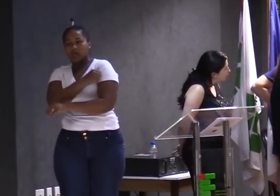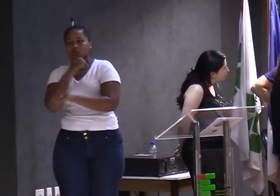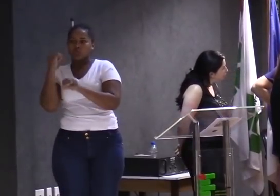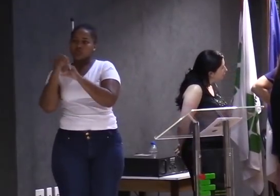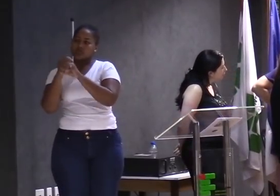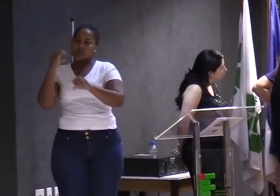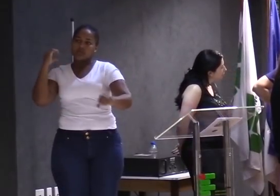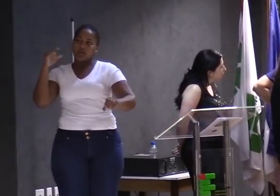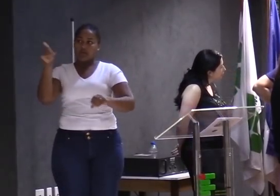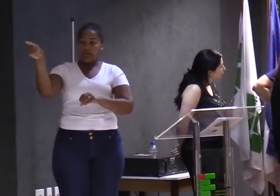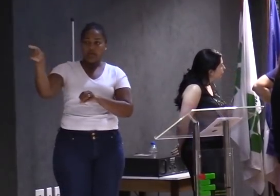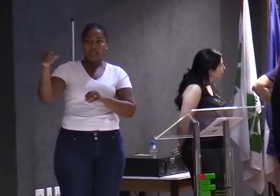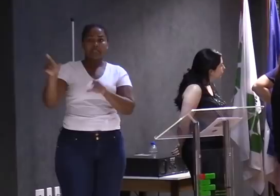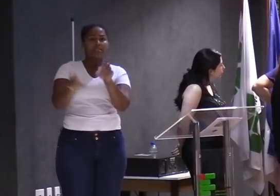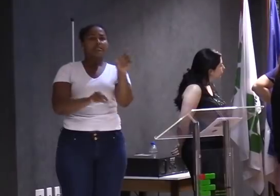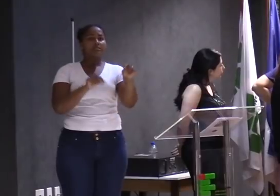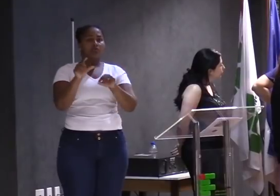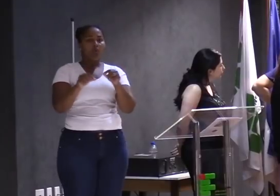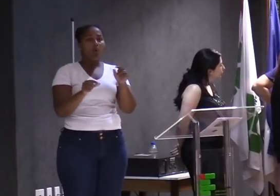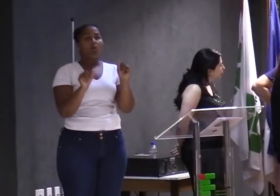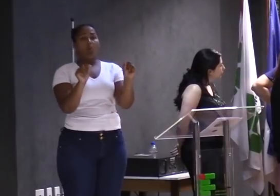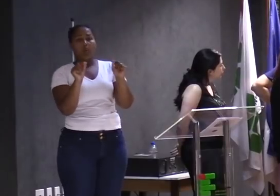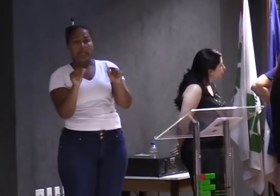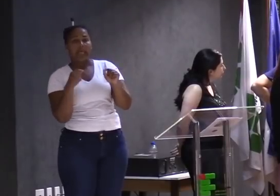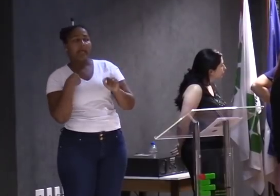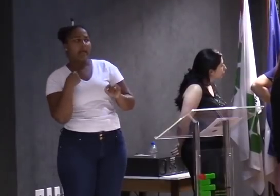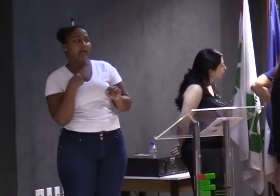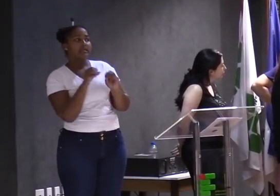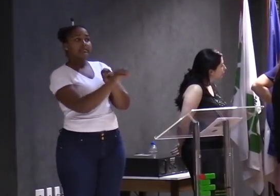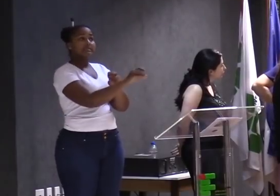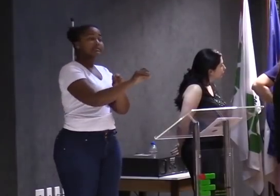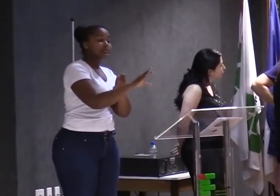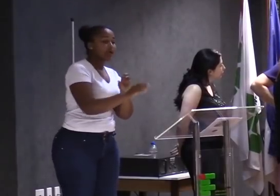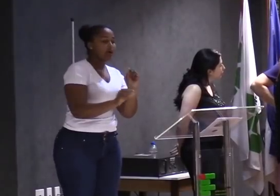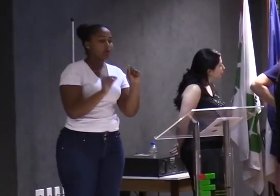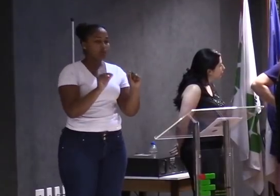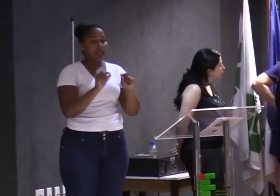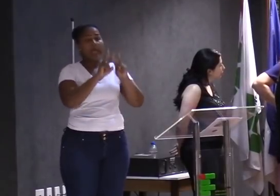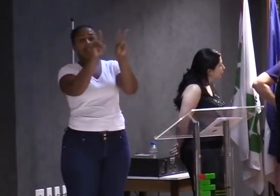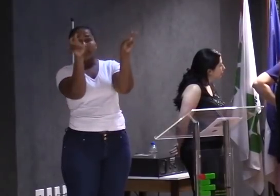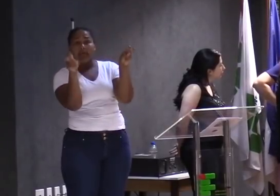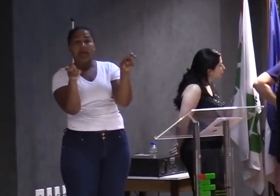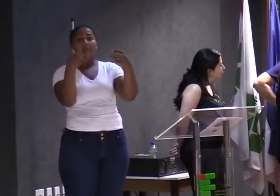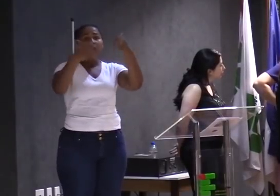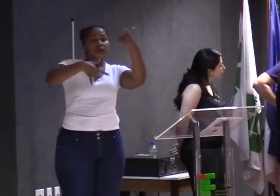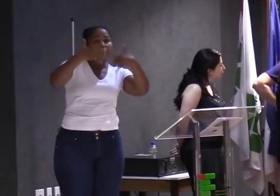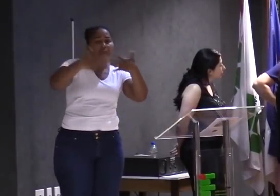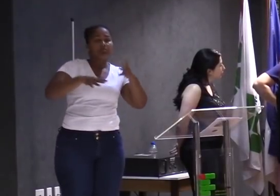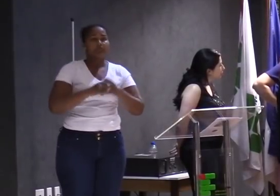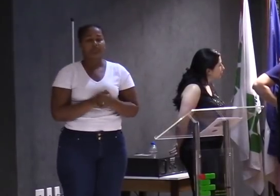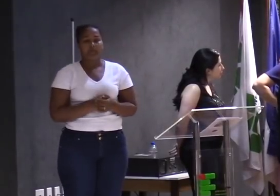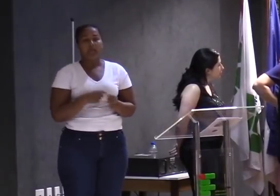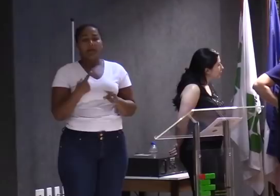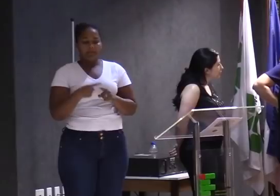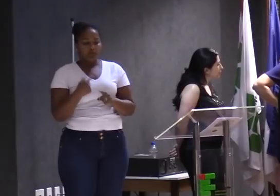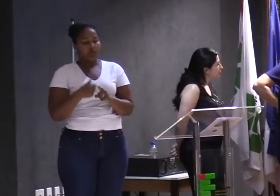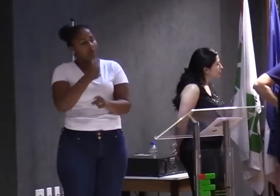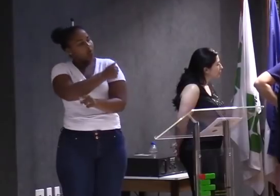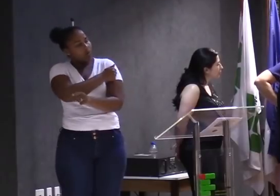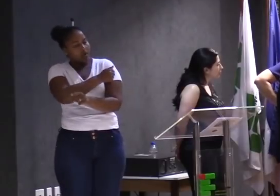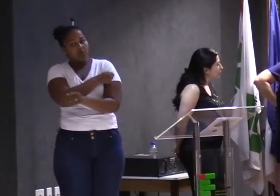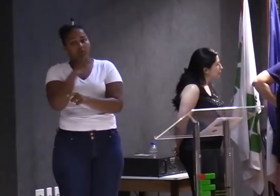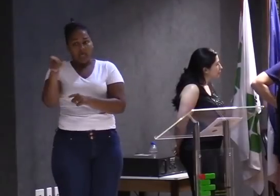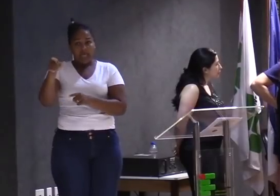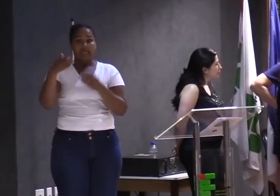vão apresentar, a chamada sala de aula invertida que ela comentou aqui, tá? E os alunos apresentam o